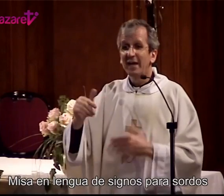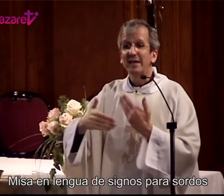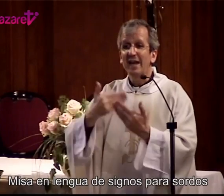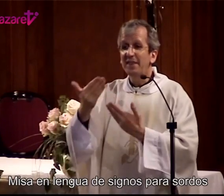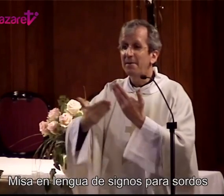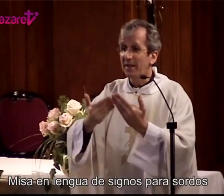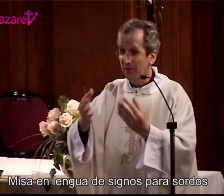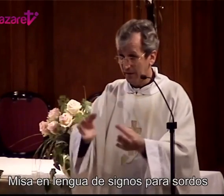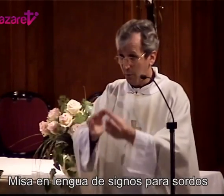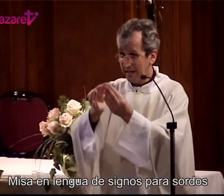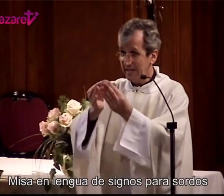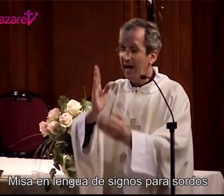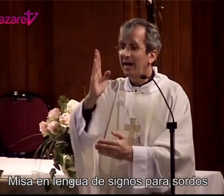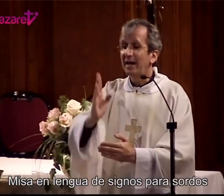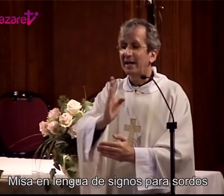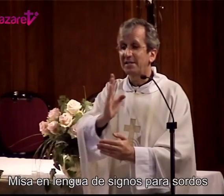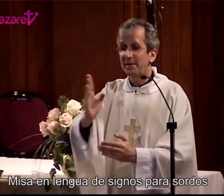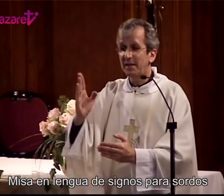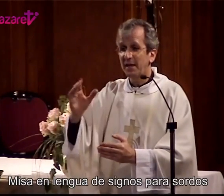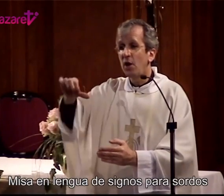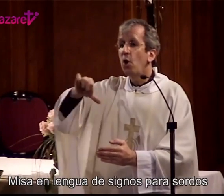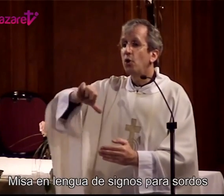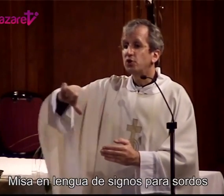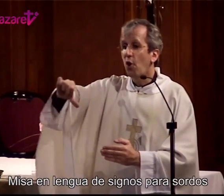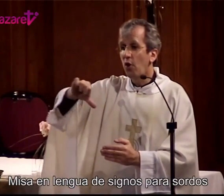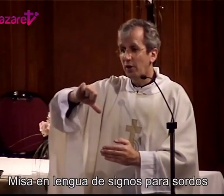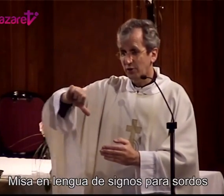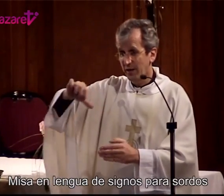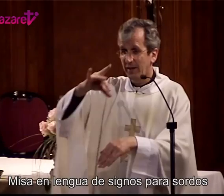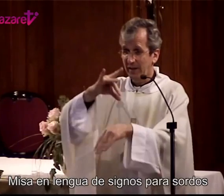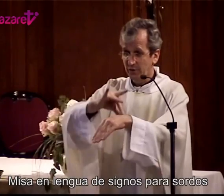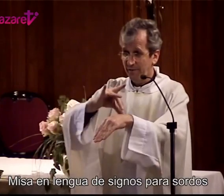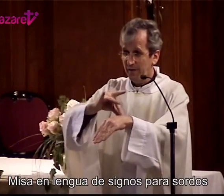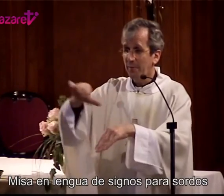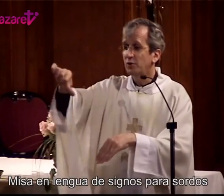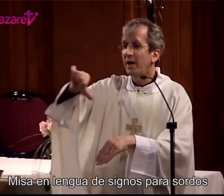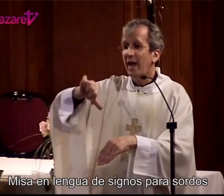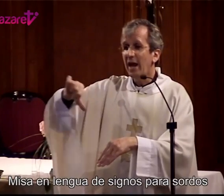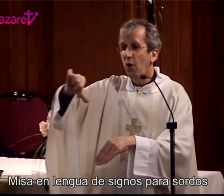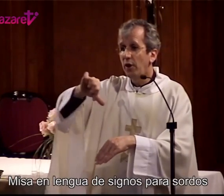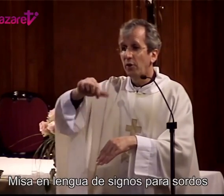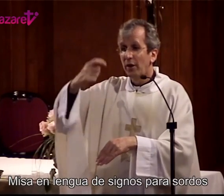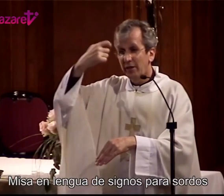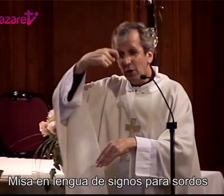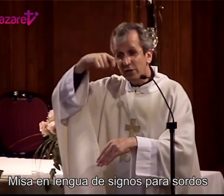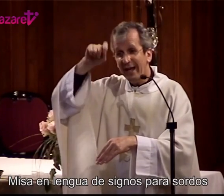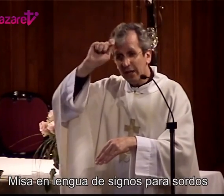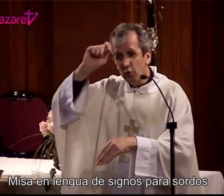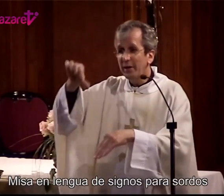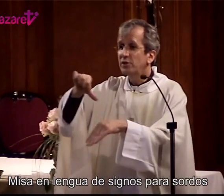la celebración de la Eucaristía en la que se bendicen los óleos de los enfermos, el óleo de los catecúmenos y